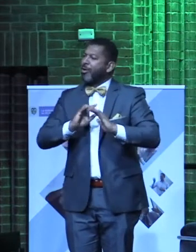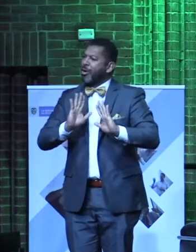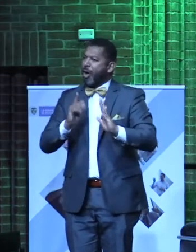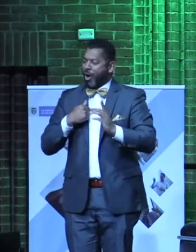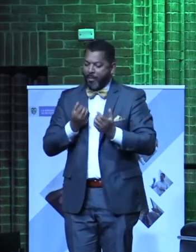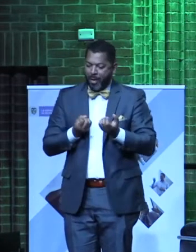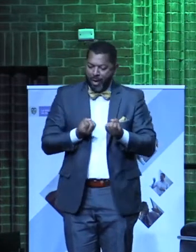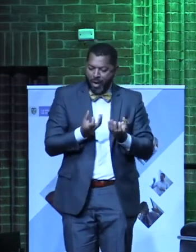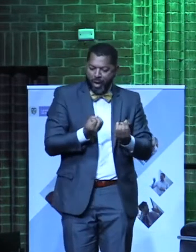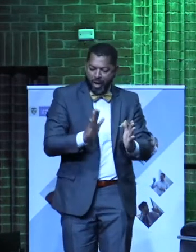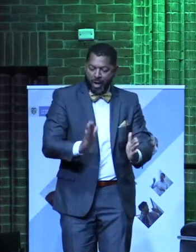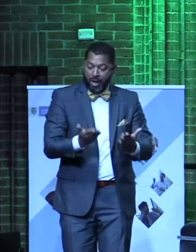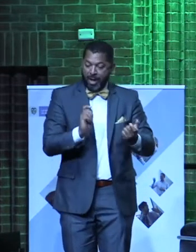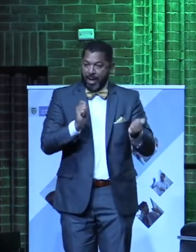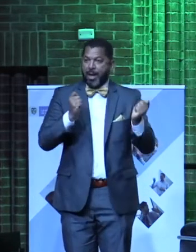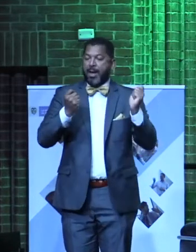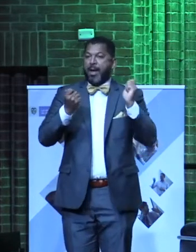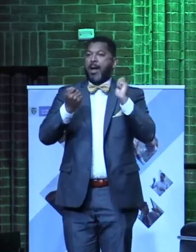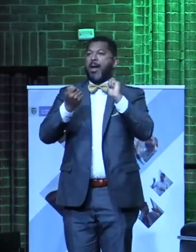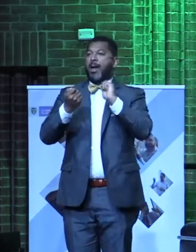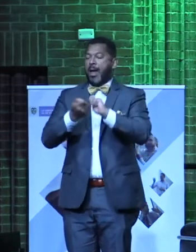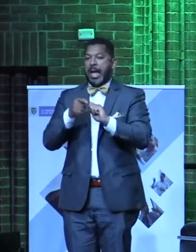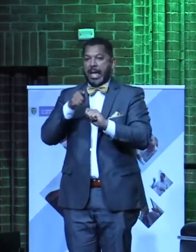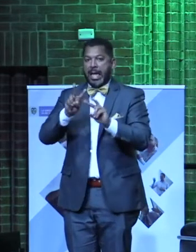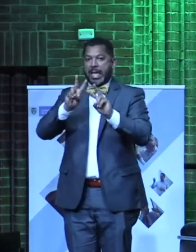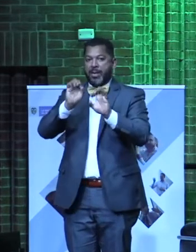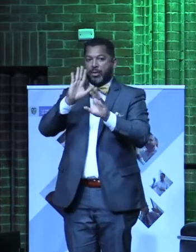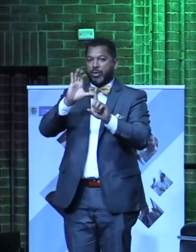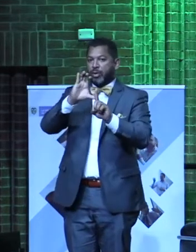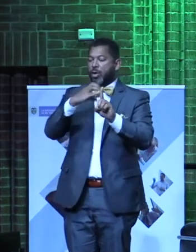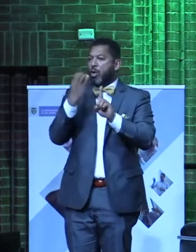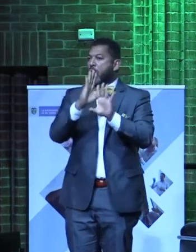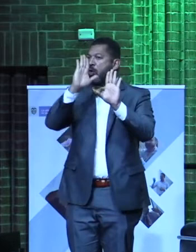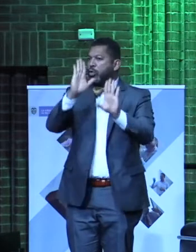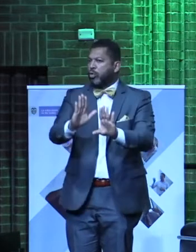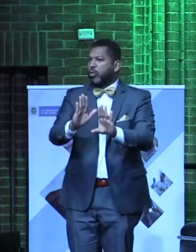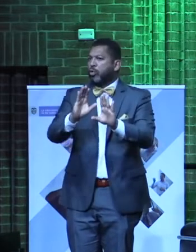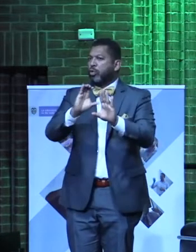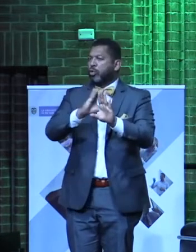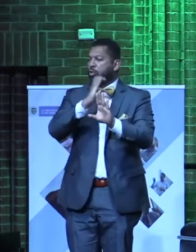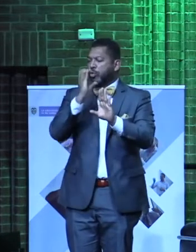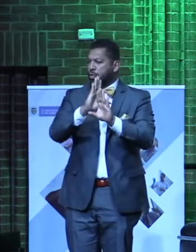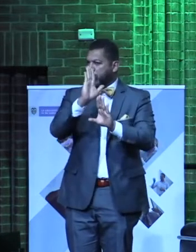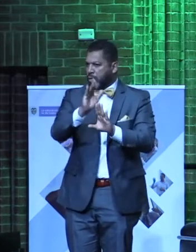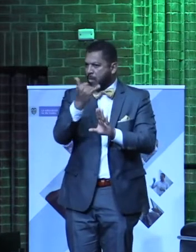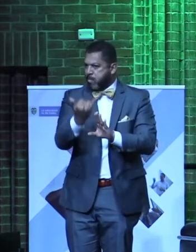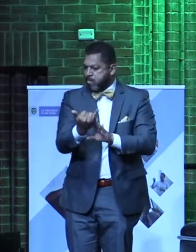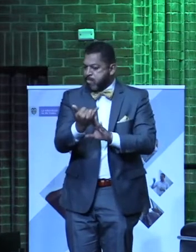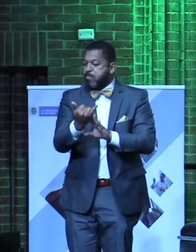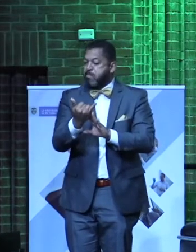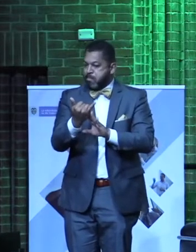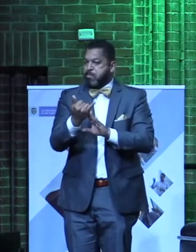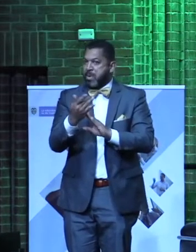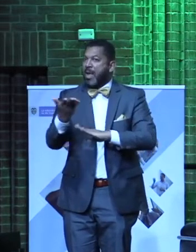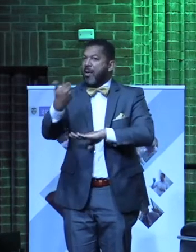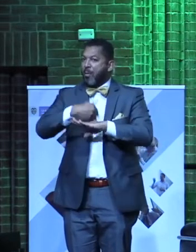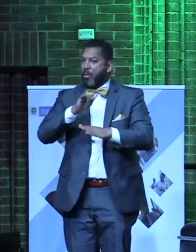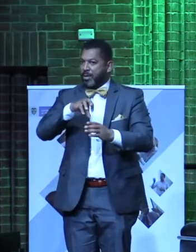pegan con el tema de la cultura y hacen relación con el tema de la cultura, que es el segundo componente que se nos